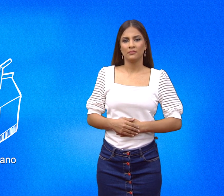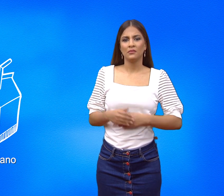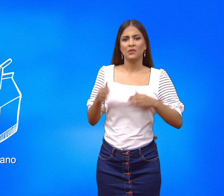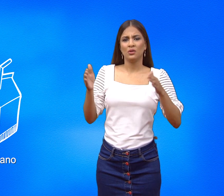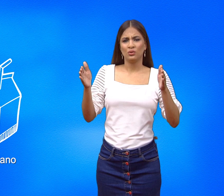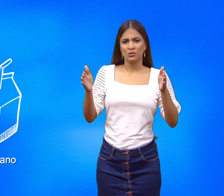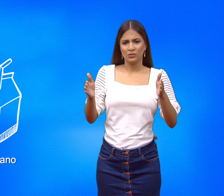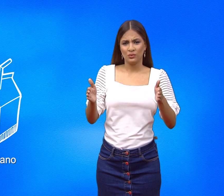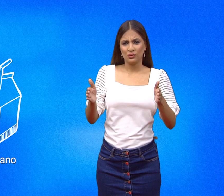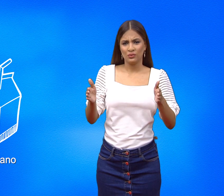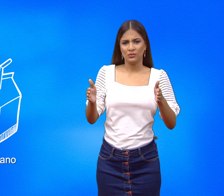mediano